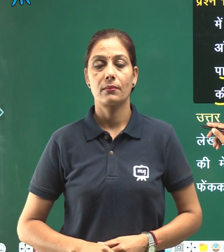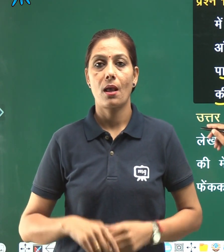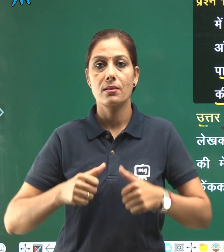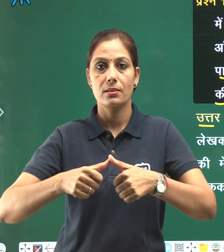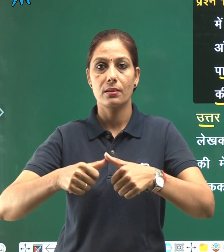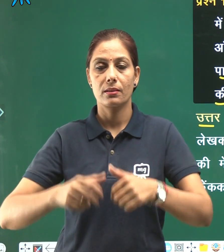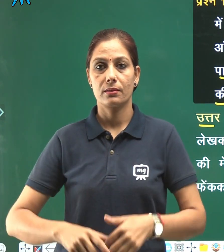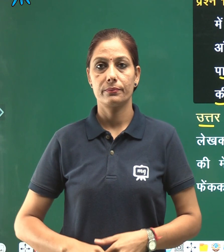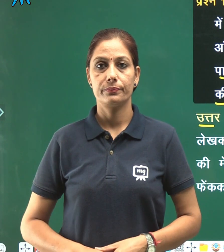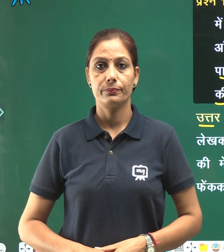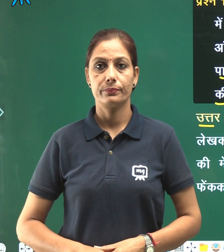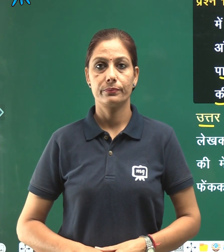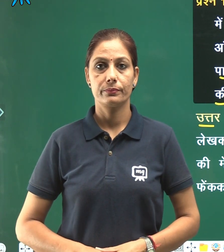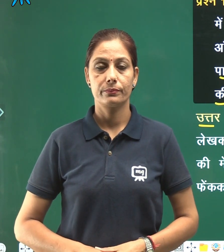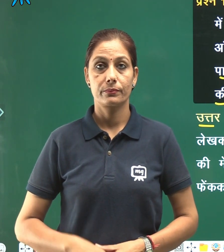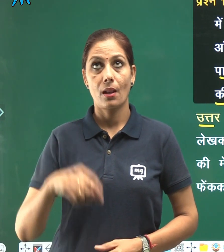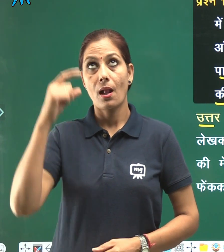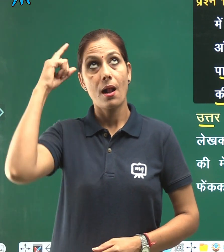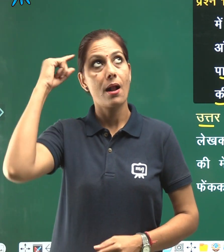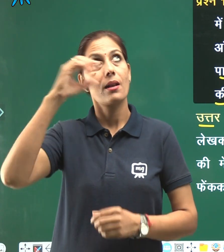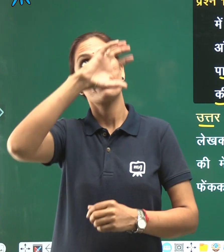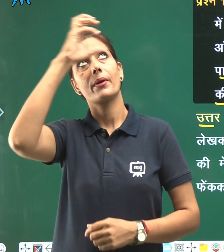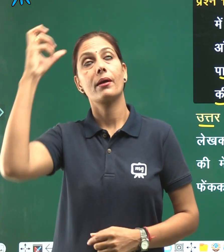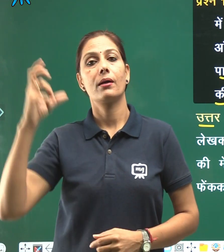उत्तर है, काले मेघा